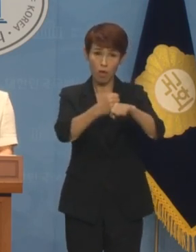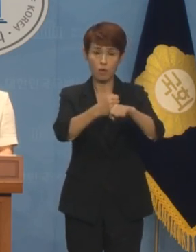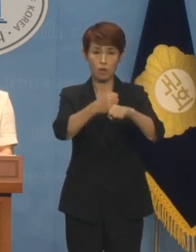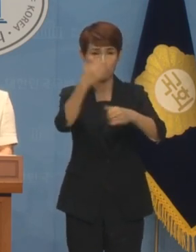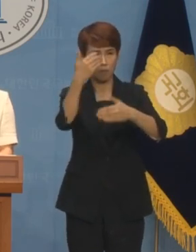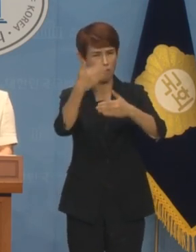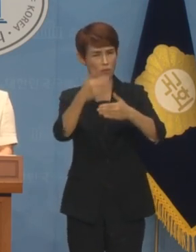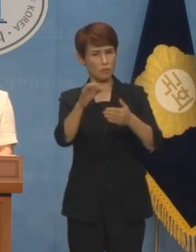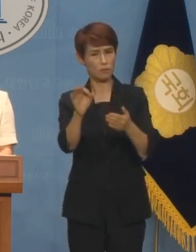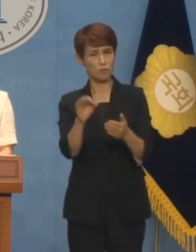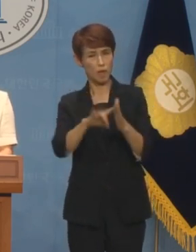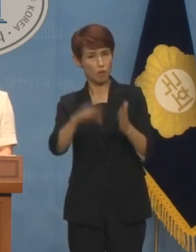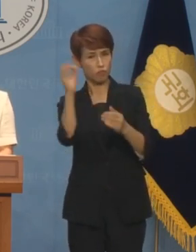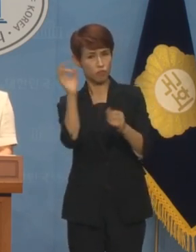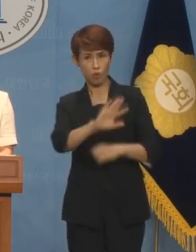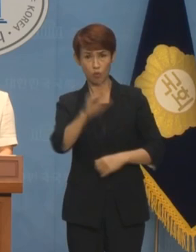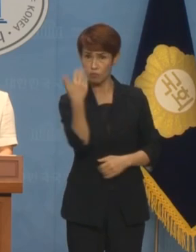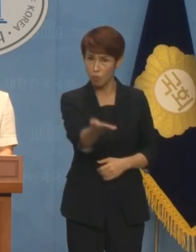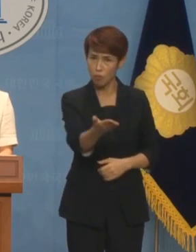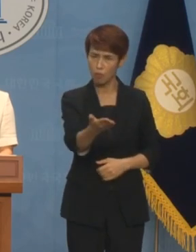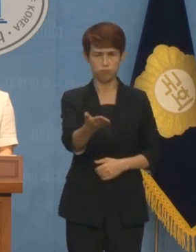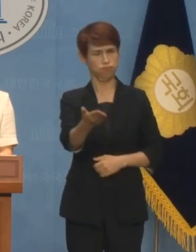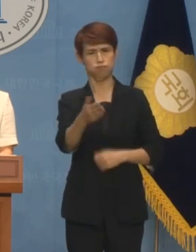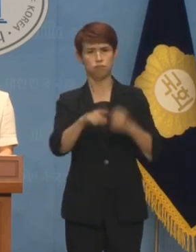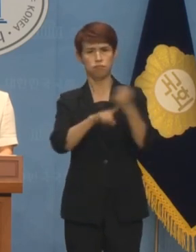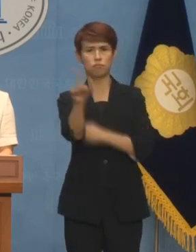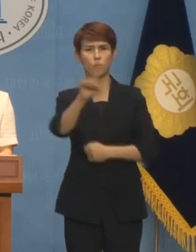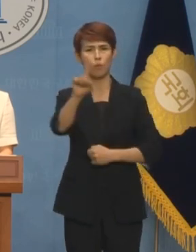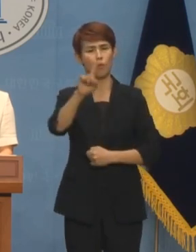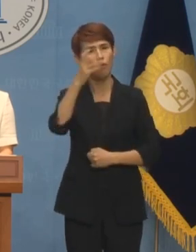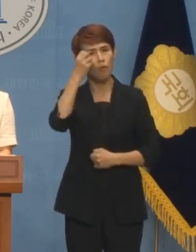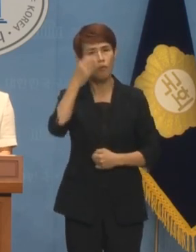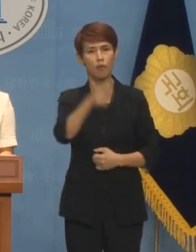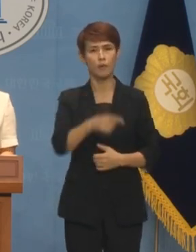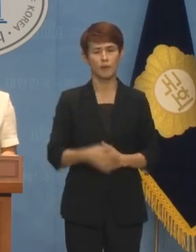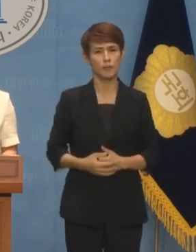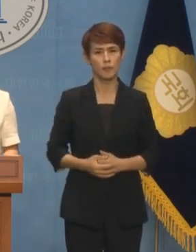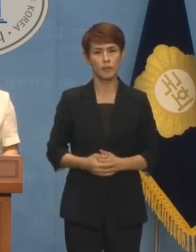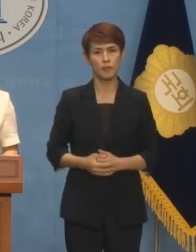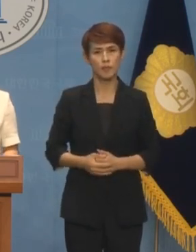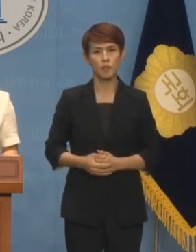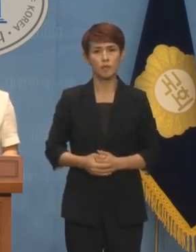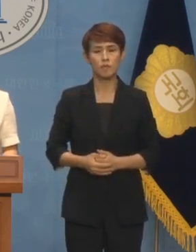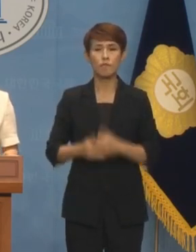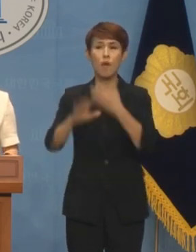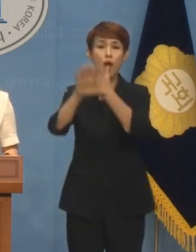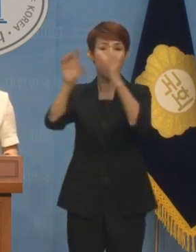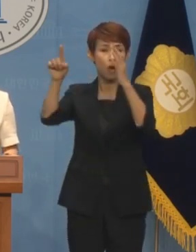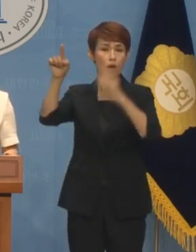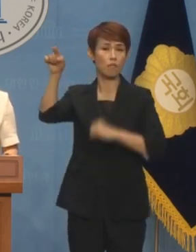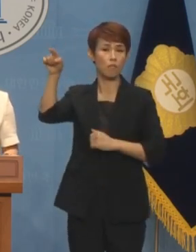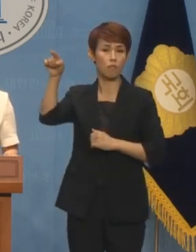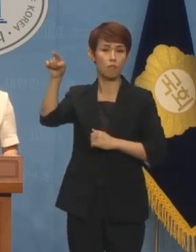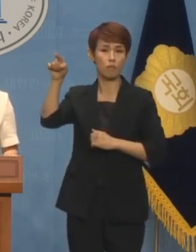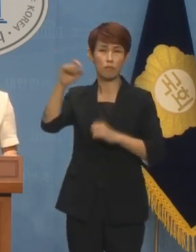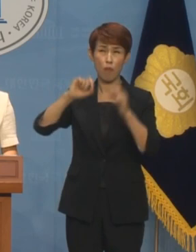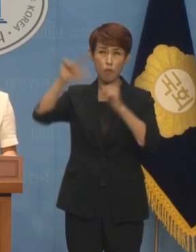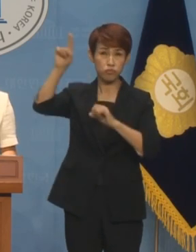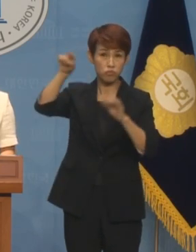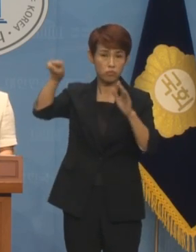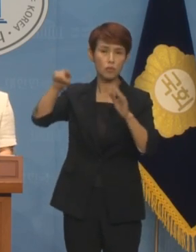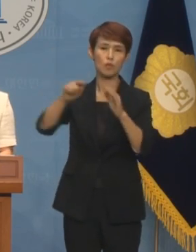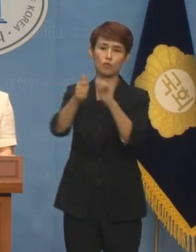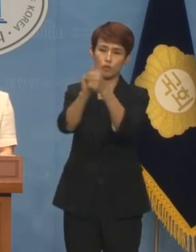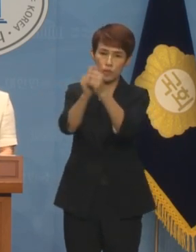도대체 어떤 조세 이론과 논리로 정당화될 수 있습니까? 해외의 주요국 대부분들은